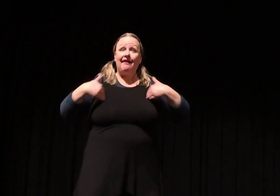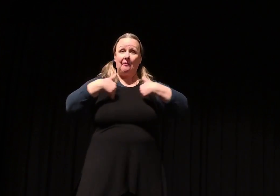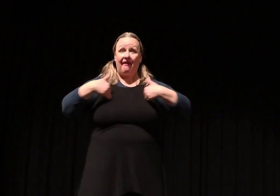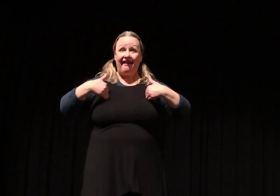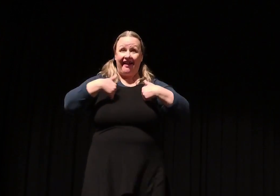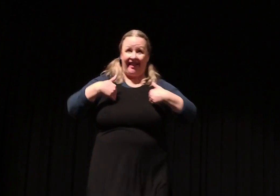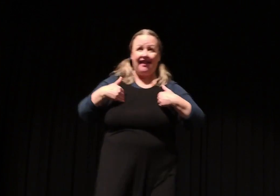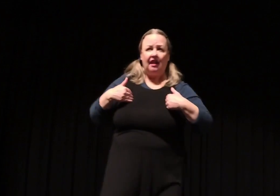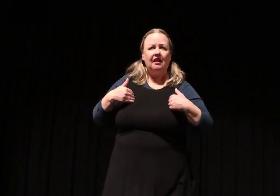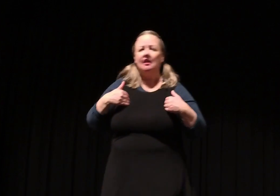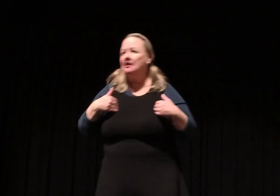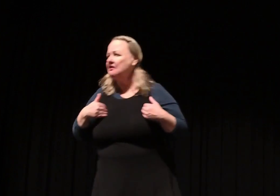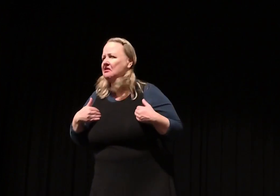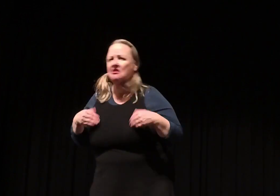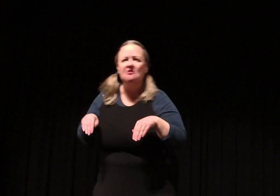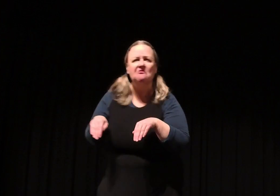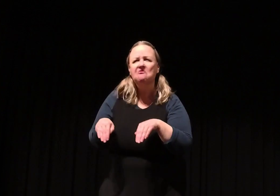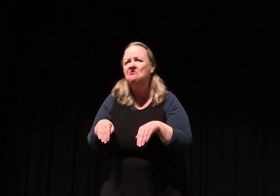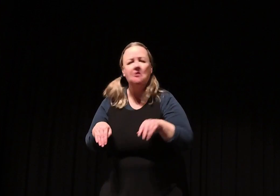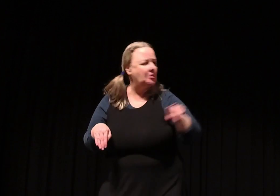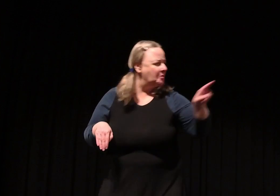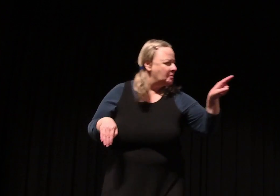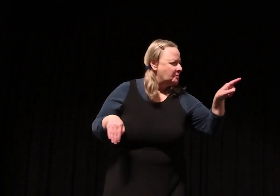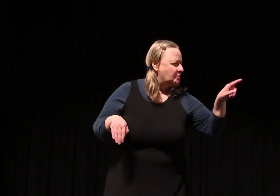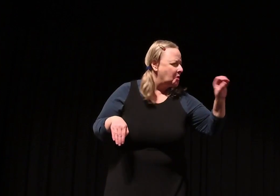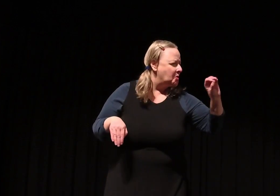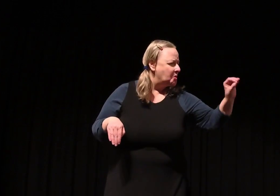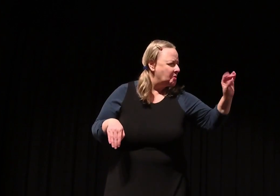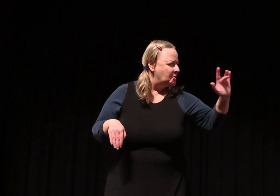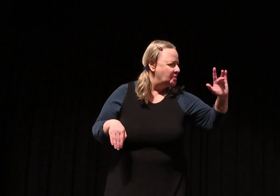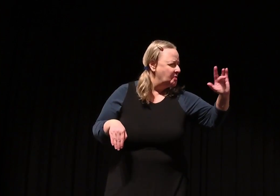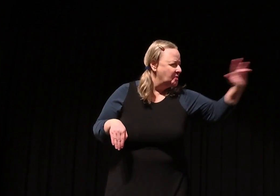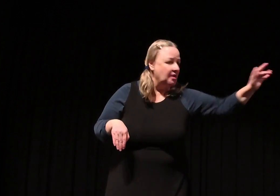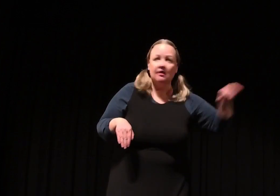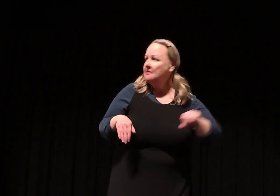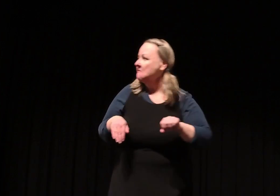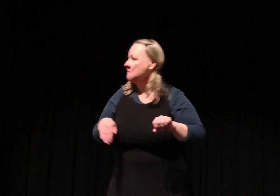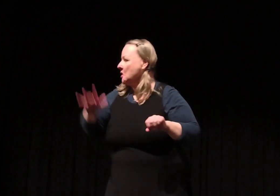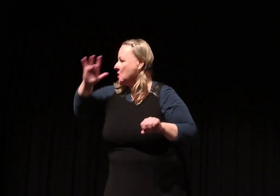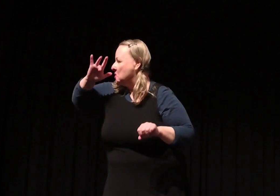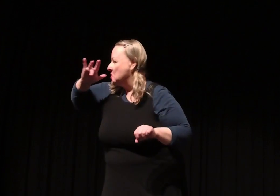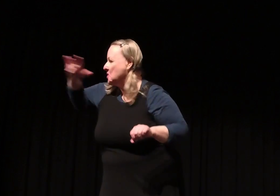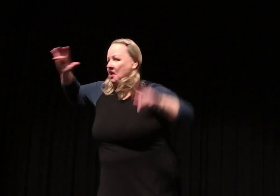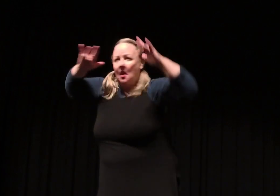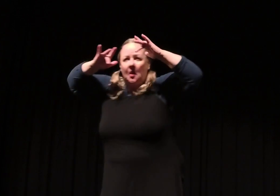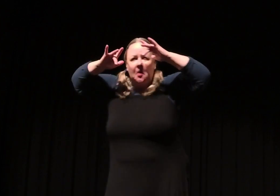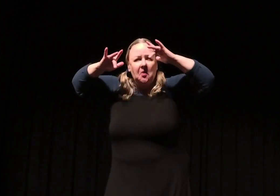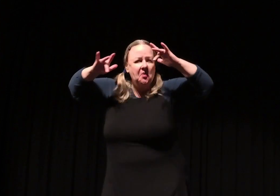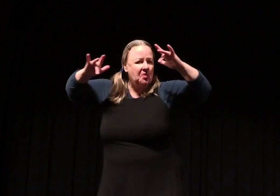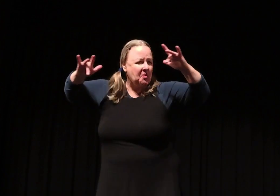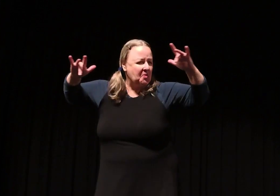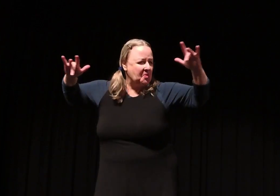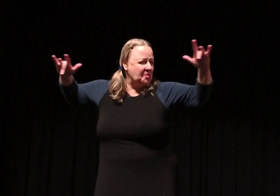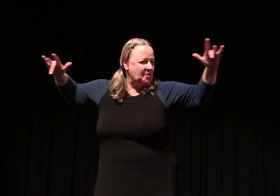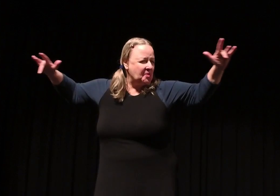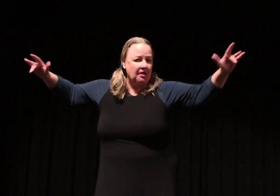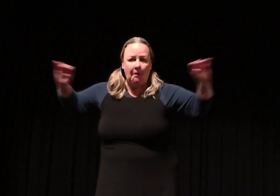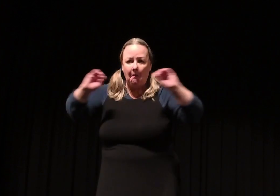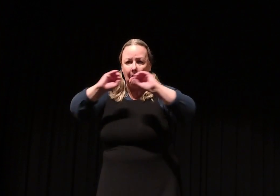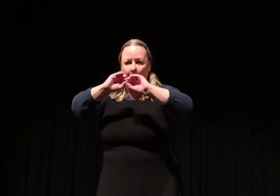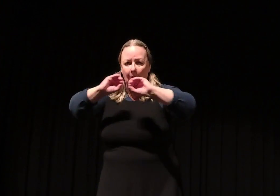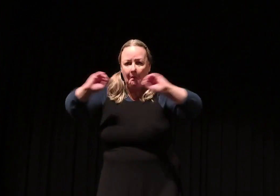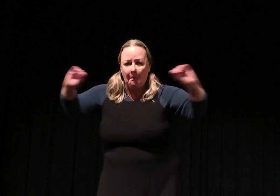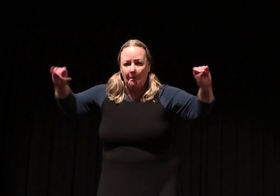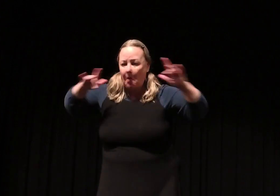conduire sur la route. Et tout d'un coup, on voit un animal. Mais il n'y a rien sur